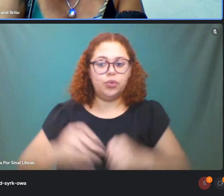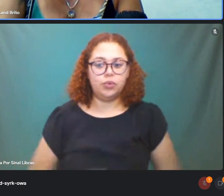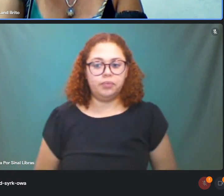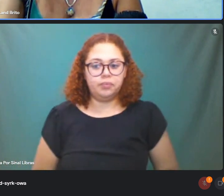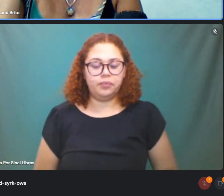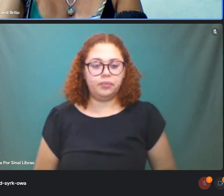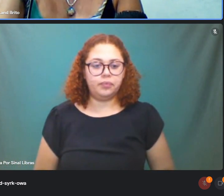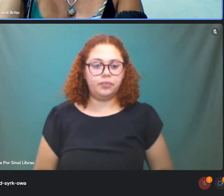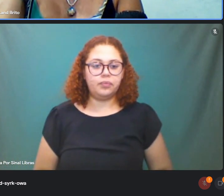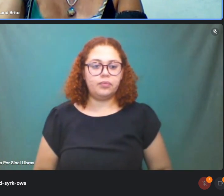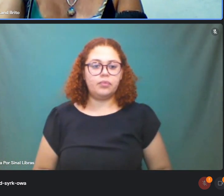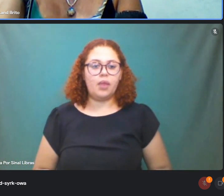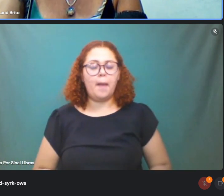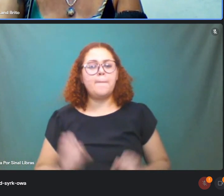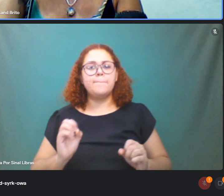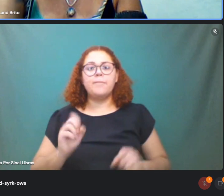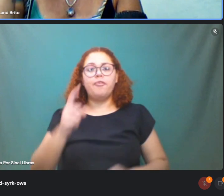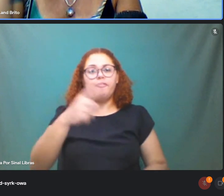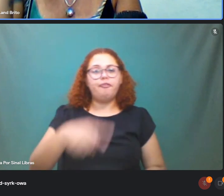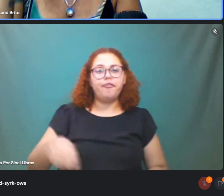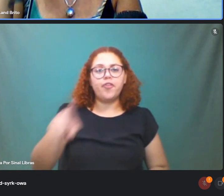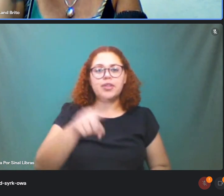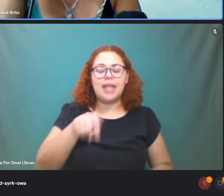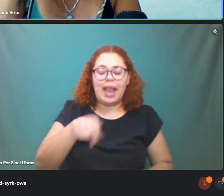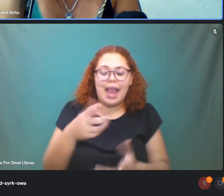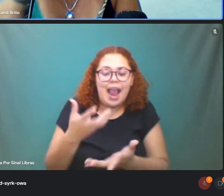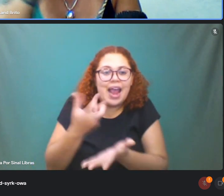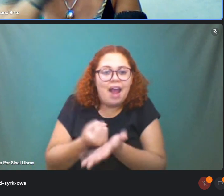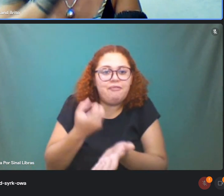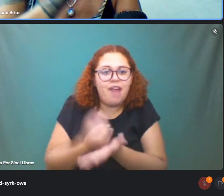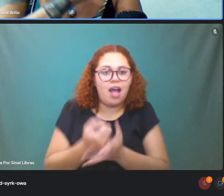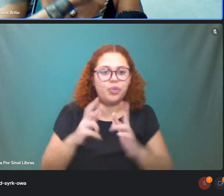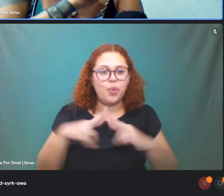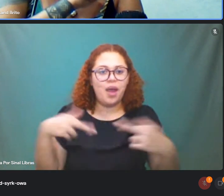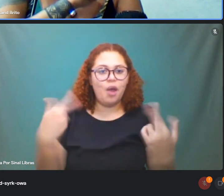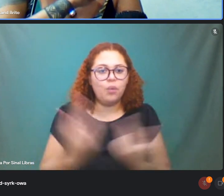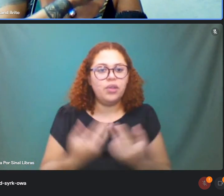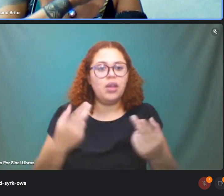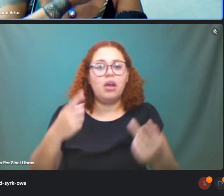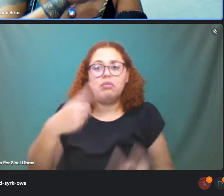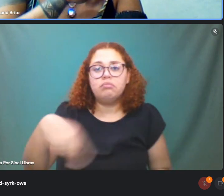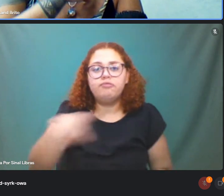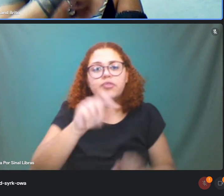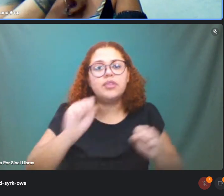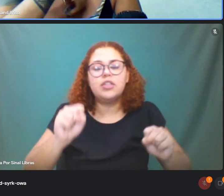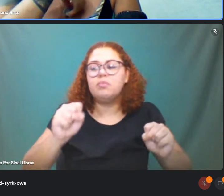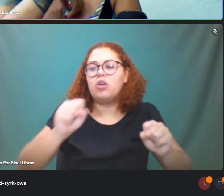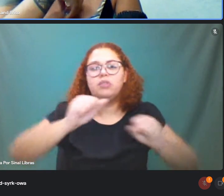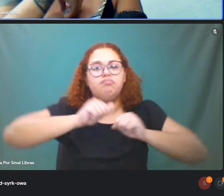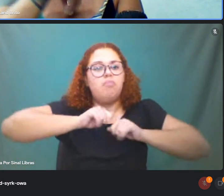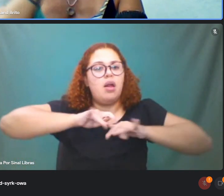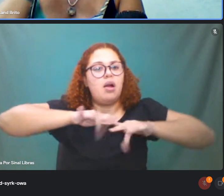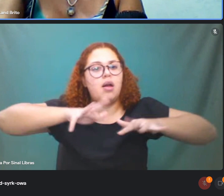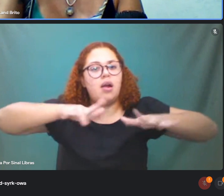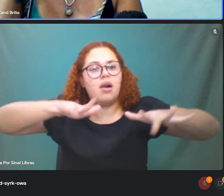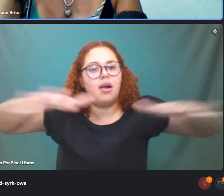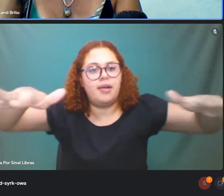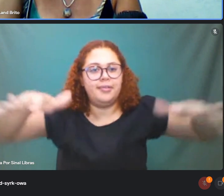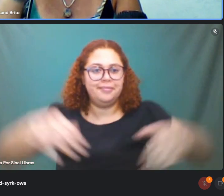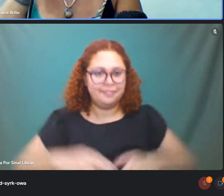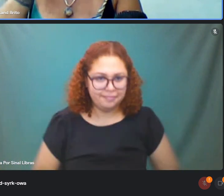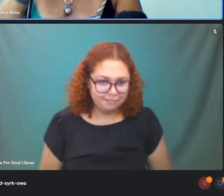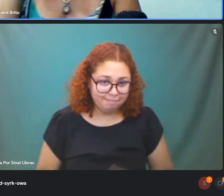manda o link para as pessoas do Centro de Convivência e diz, olha, assista aí, bota em projeto para a gente botar o teatro também, porque imagina que tu pode estar num